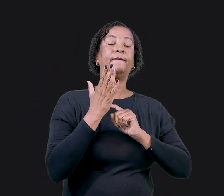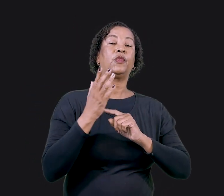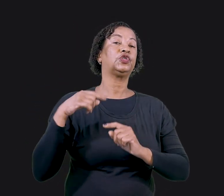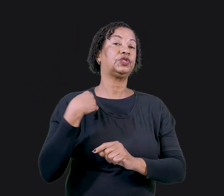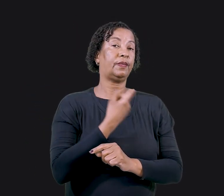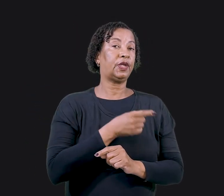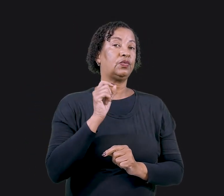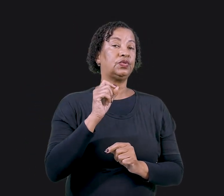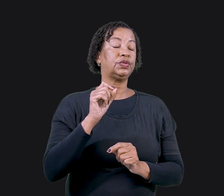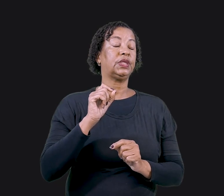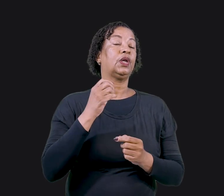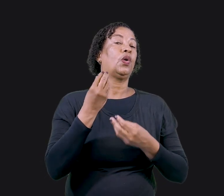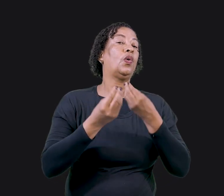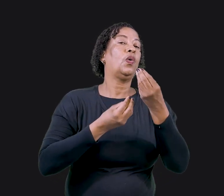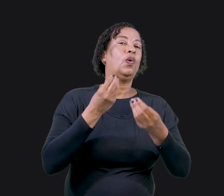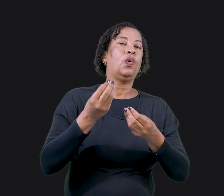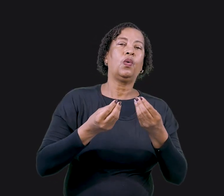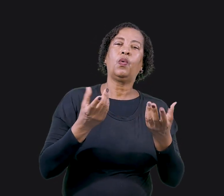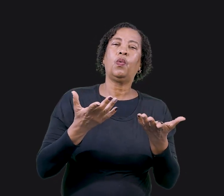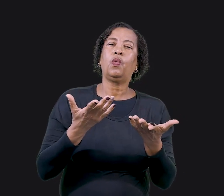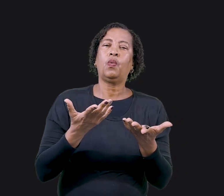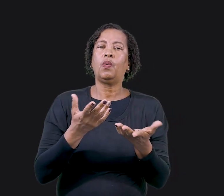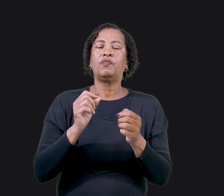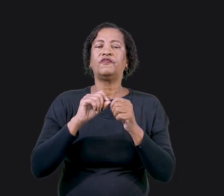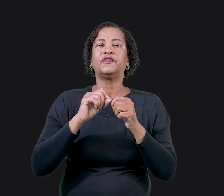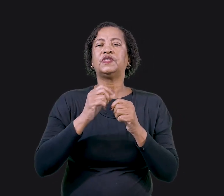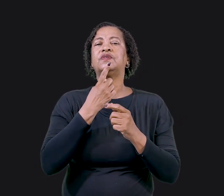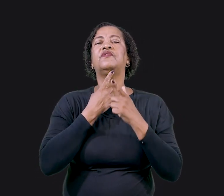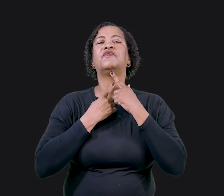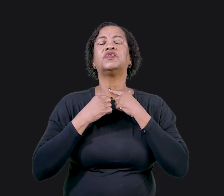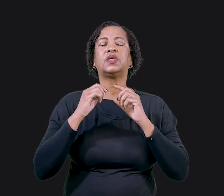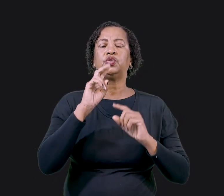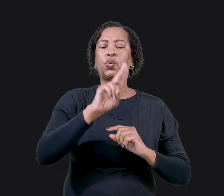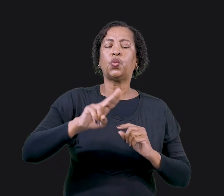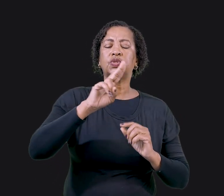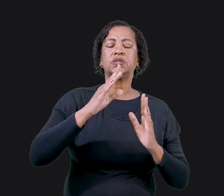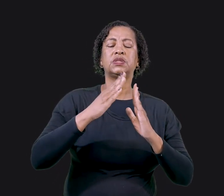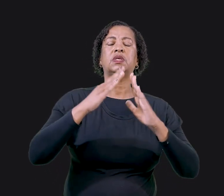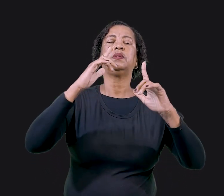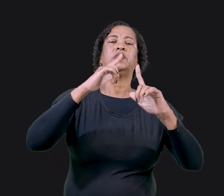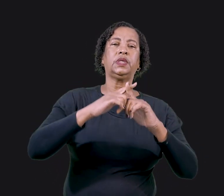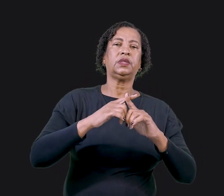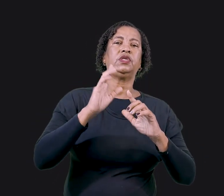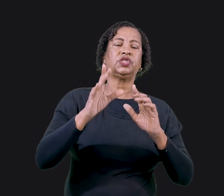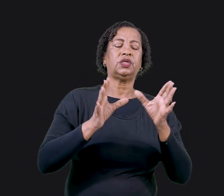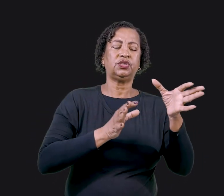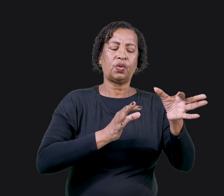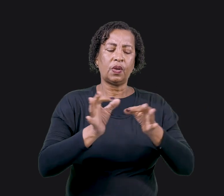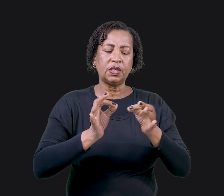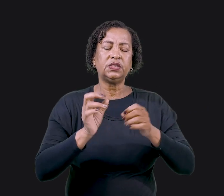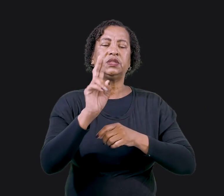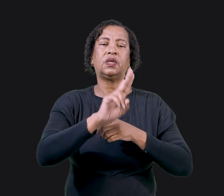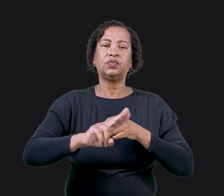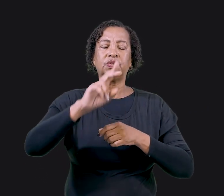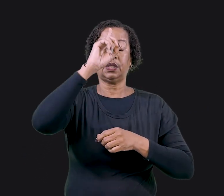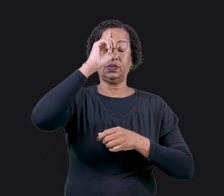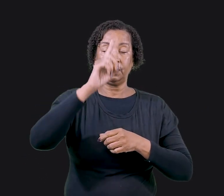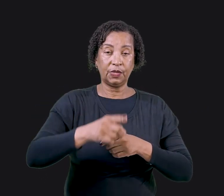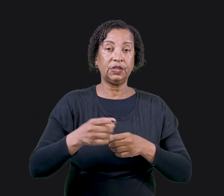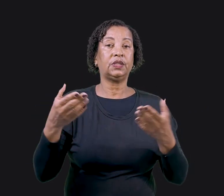as necessidades do mundo através da sua igreja, através do seu povo. Jesus tinha analisado, organizado, delegado e